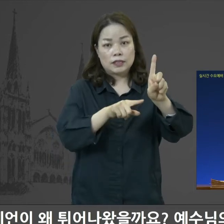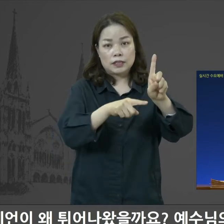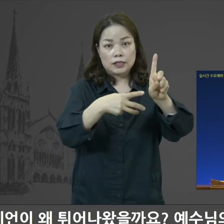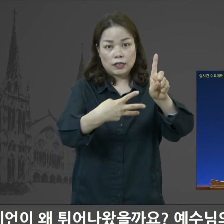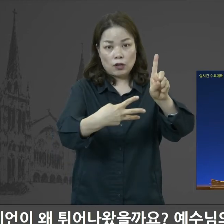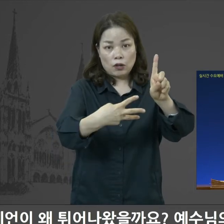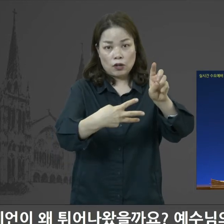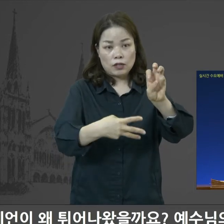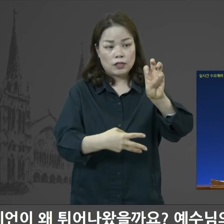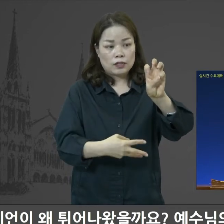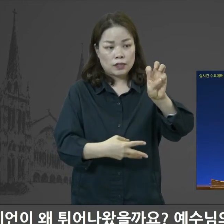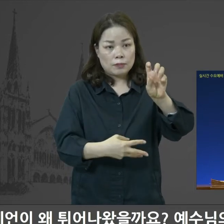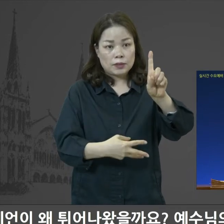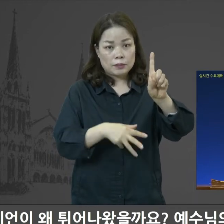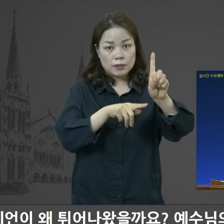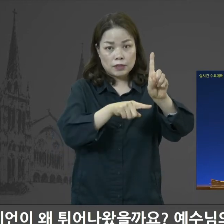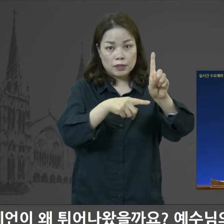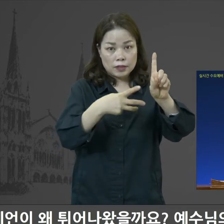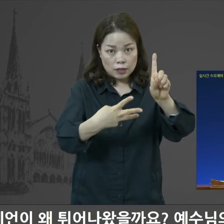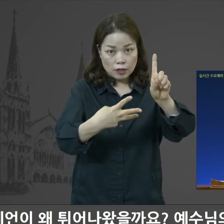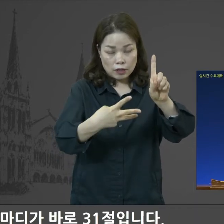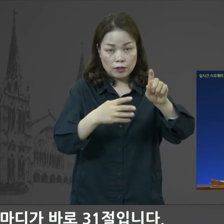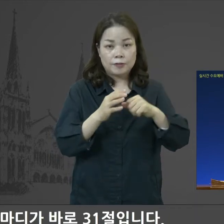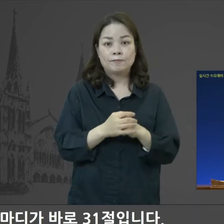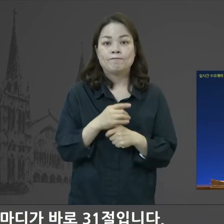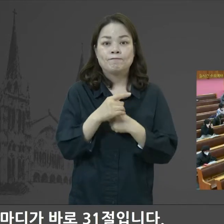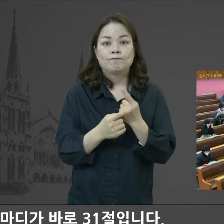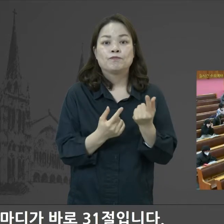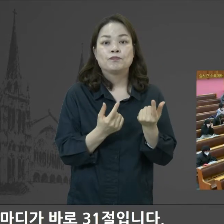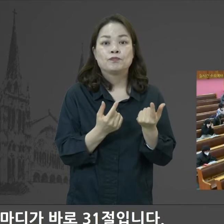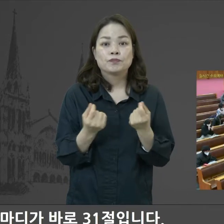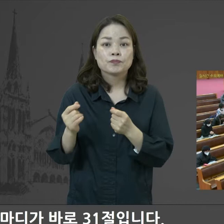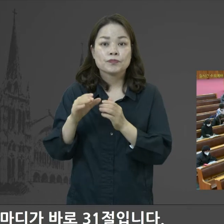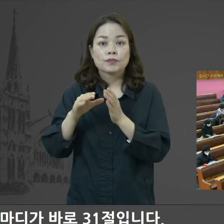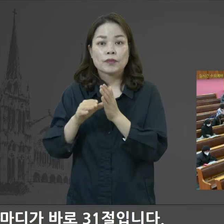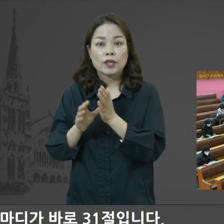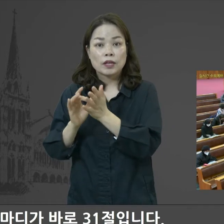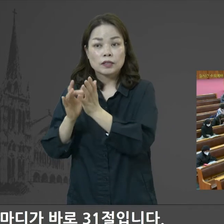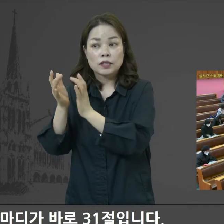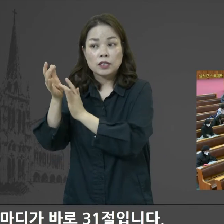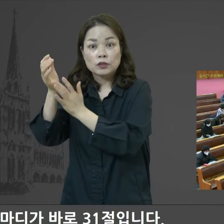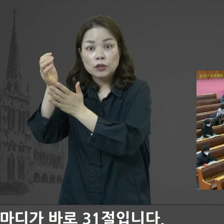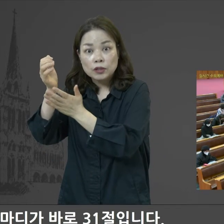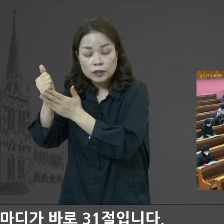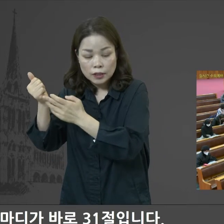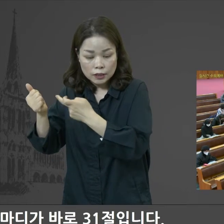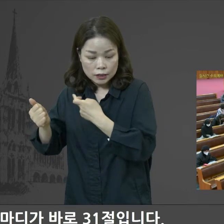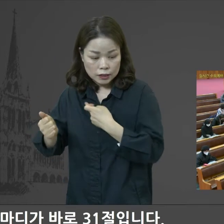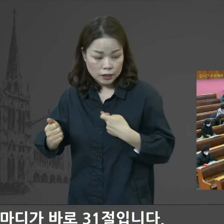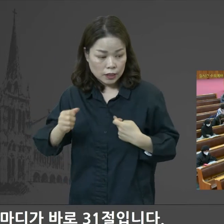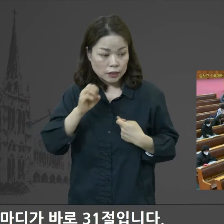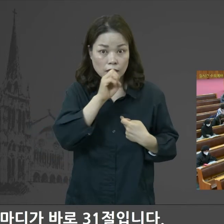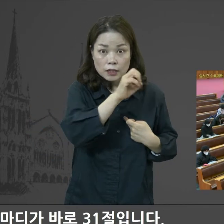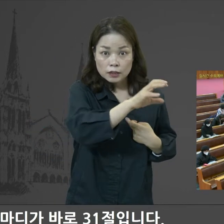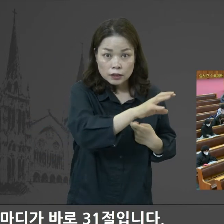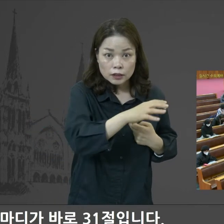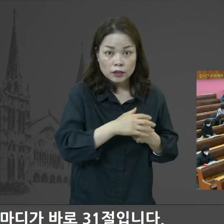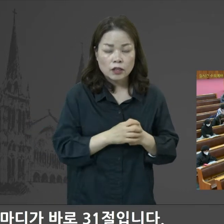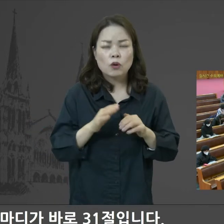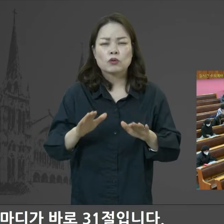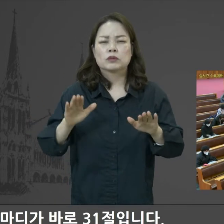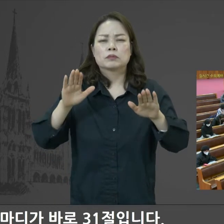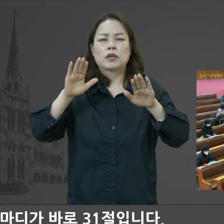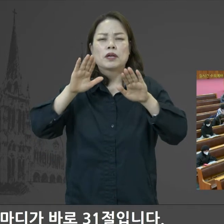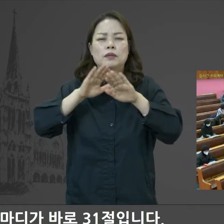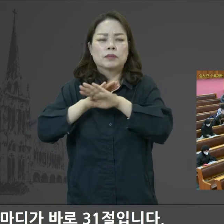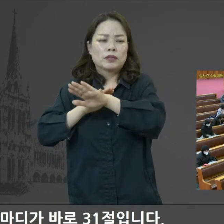말씀이죠. 31절 말씀을 우리 같이 한번 읽겠습니다. 그때에 예수께서 제자들에게 이르시되 오늘 밤에